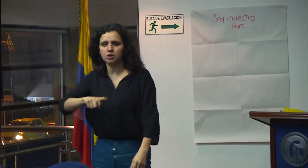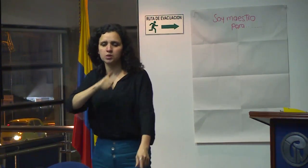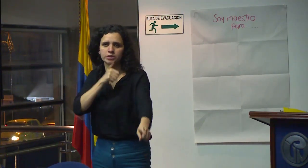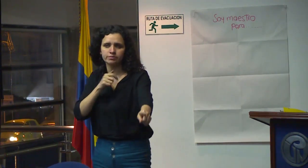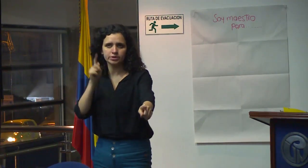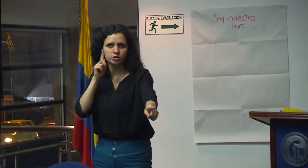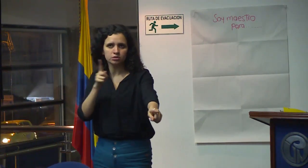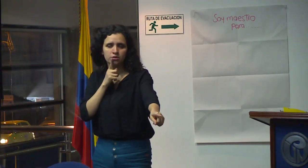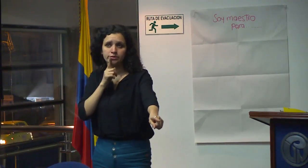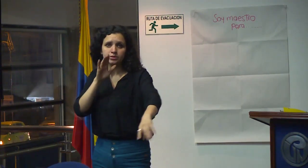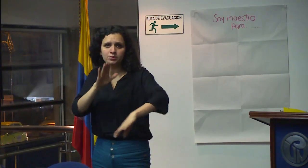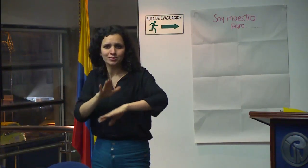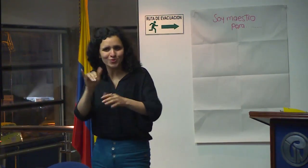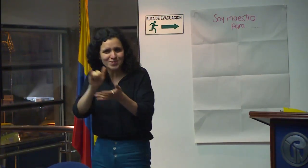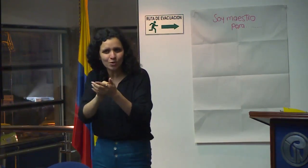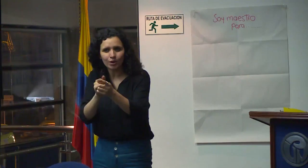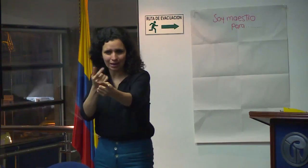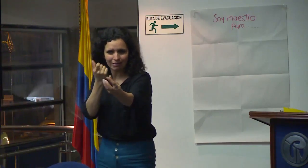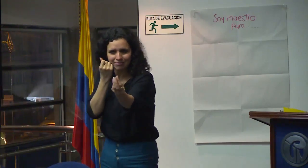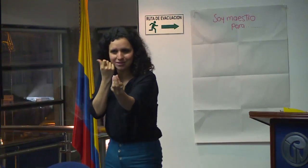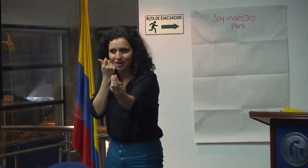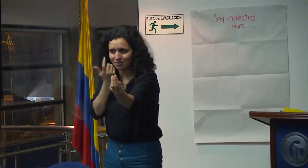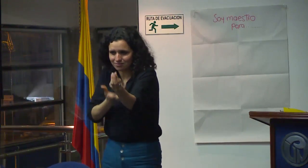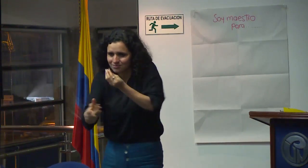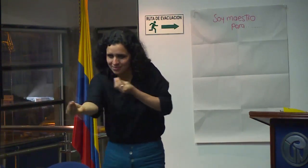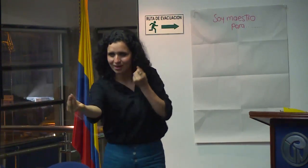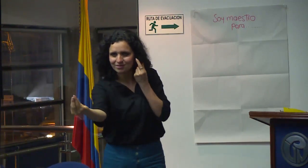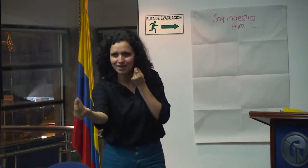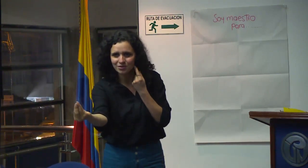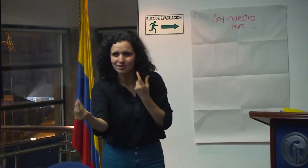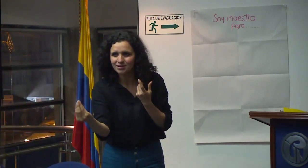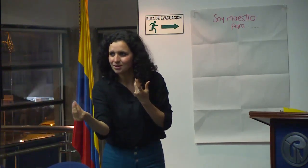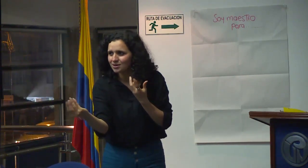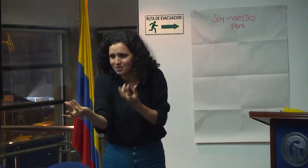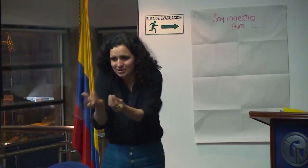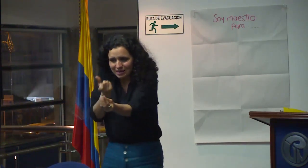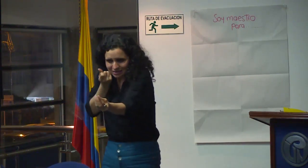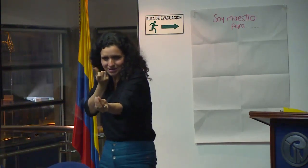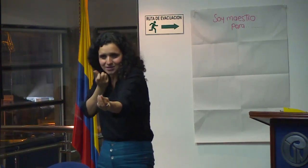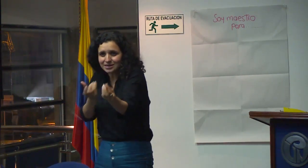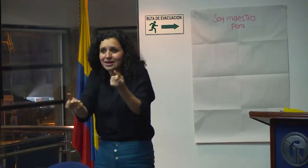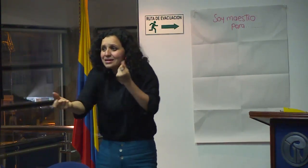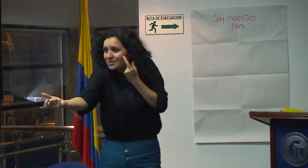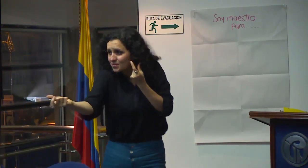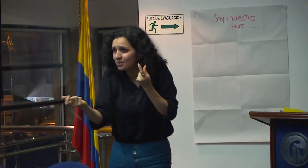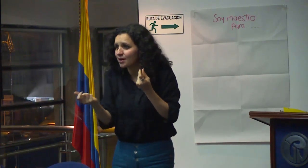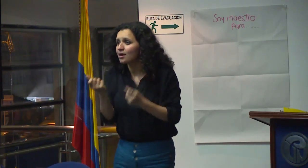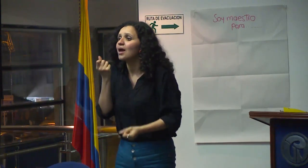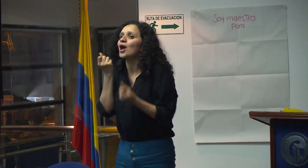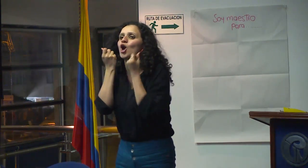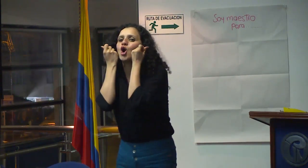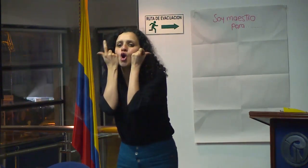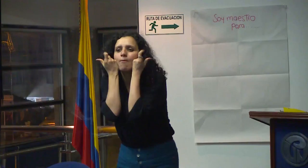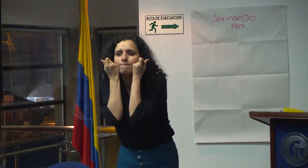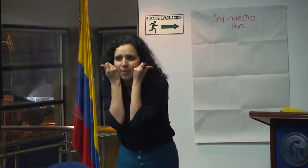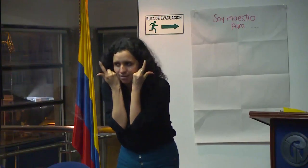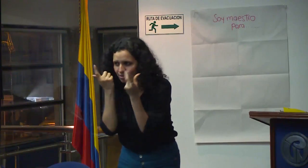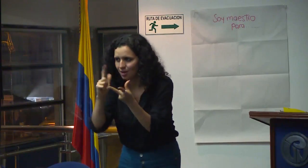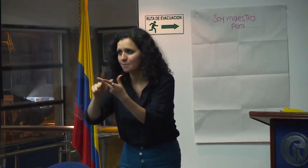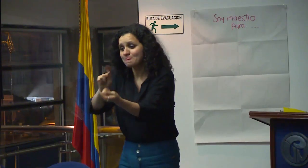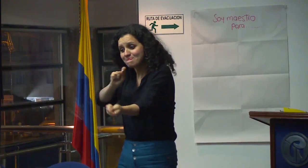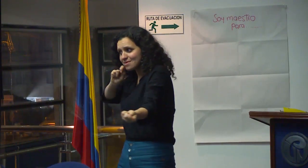¿Qué hacen? Entendernos. Felipe, ¿qué hacen? Entendernos, comprendernos y